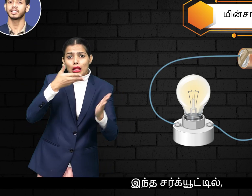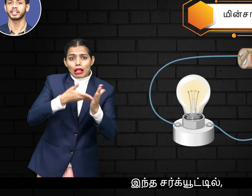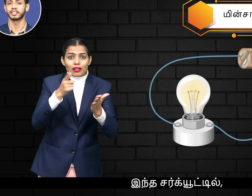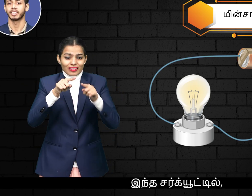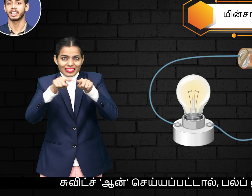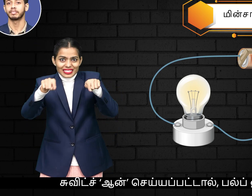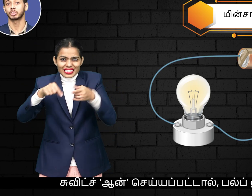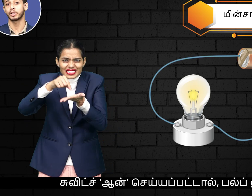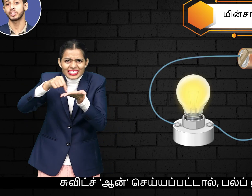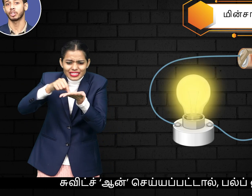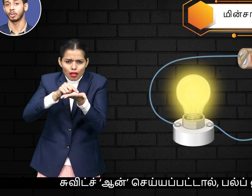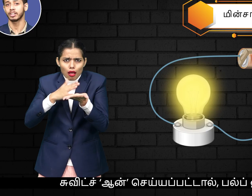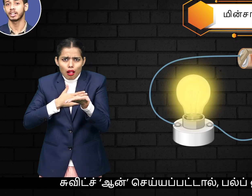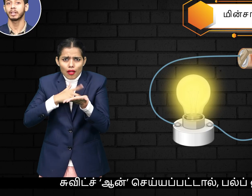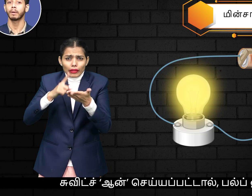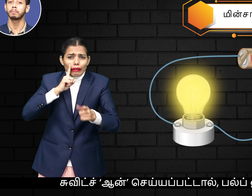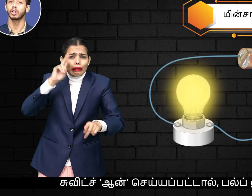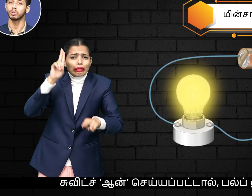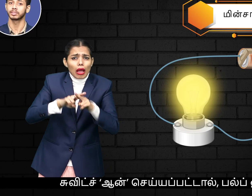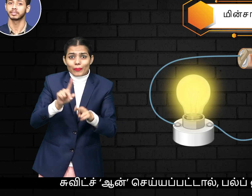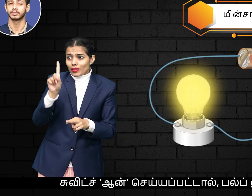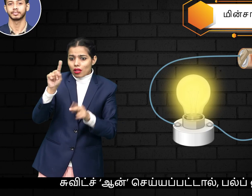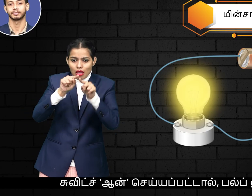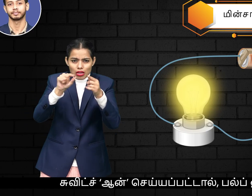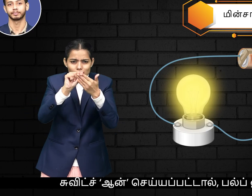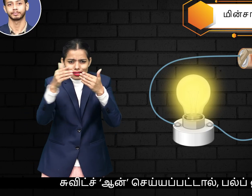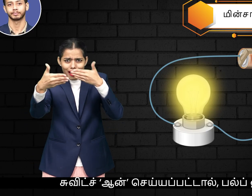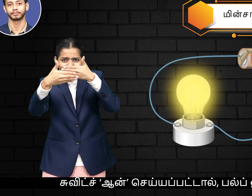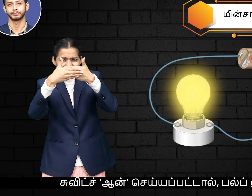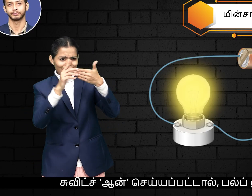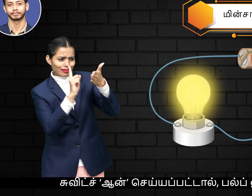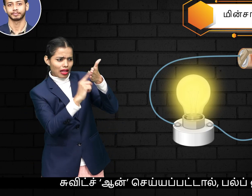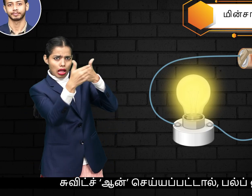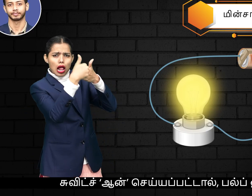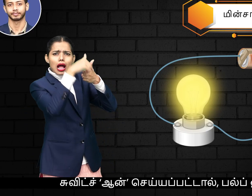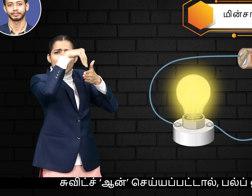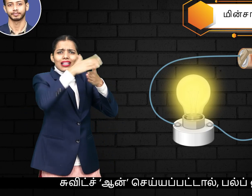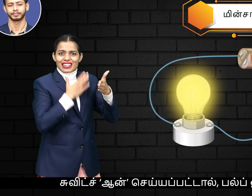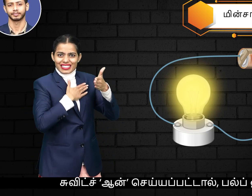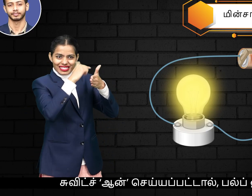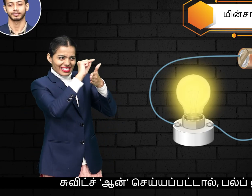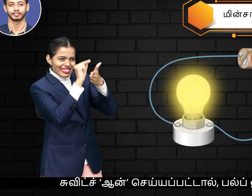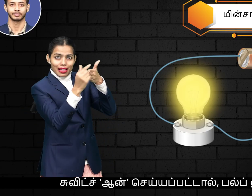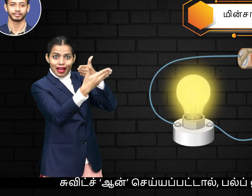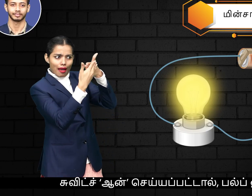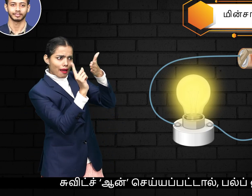இந்த மின்சுற்றில் சுவிட்ச் ஆன் செய்யப்பட்டால் மின்குமிழி ஒளிரும்.